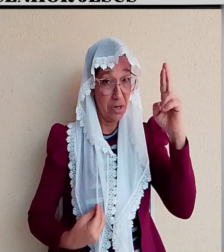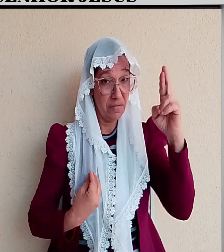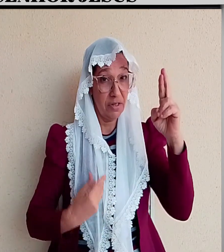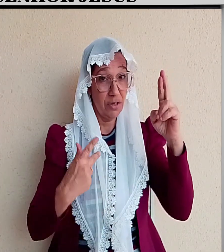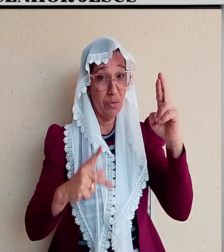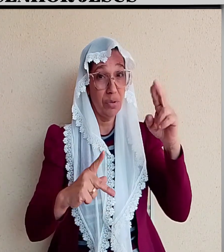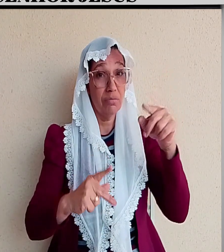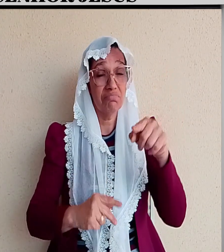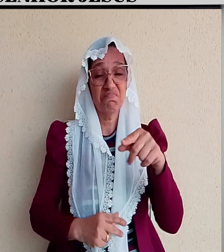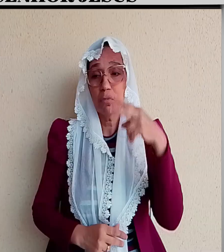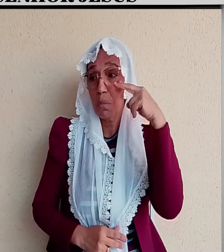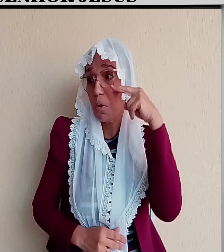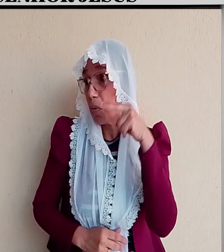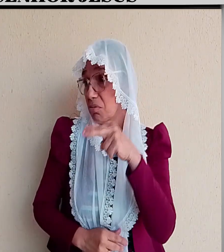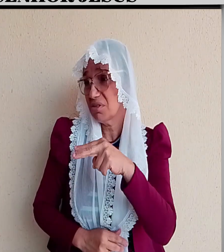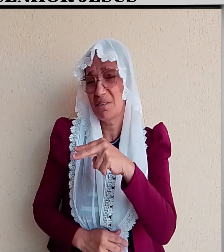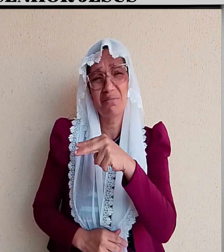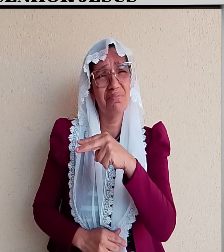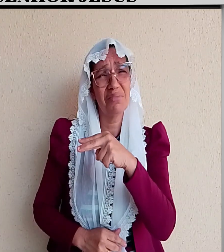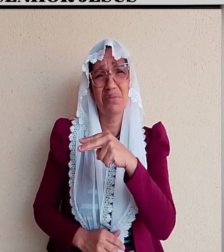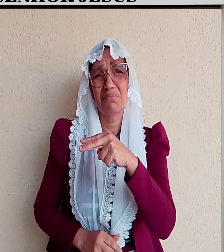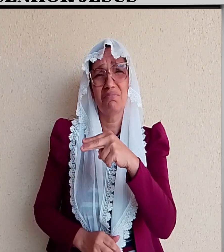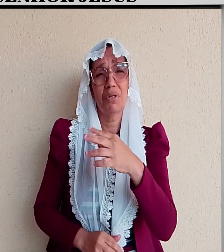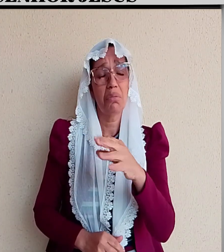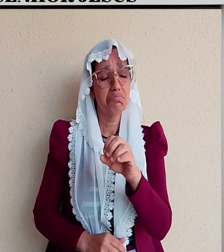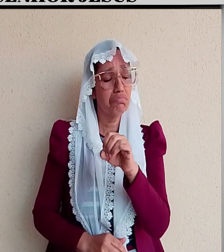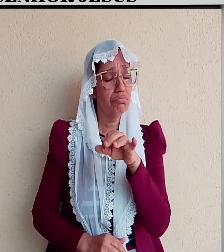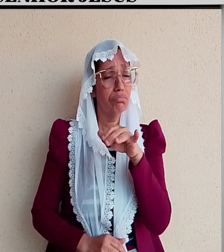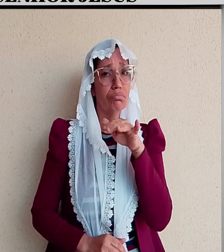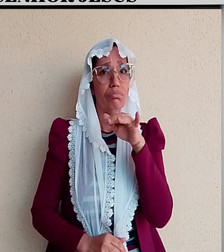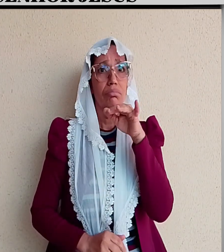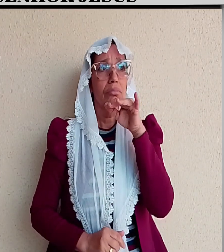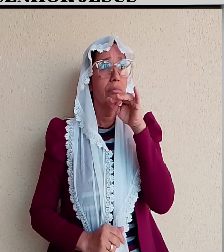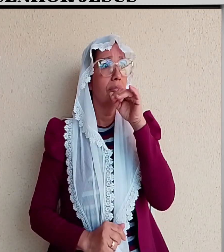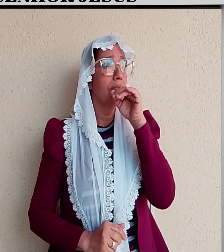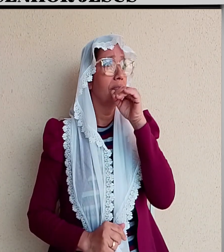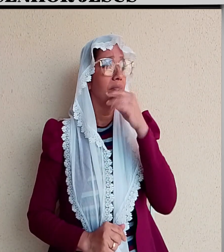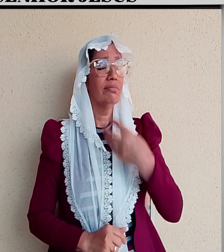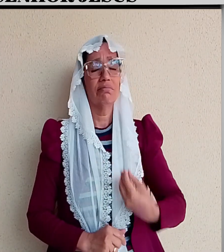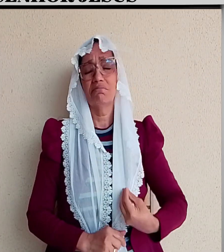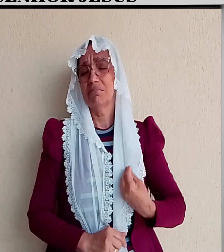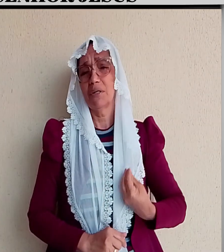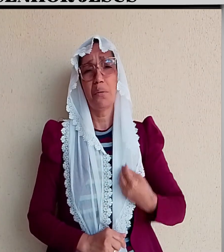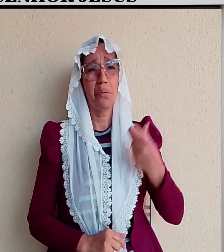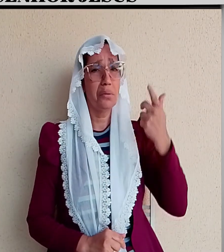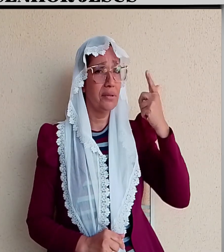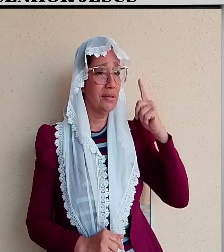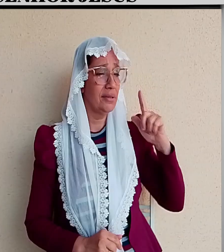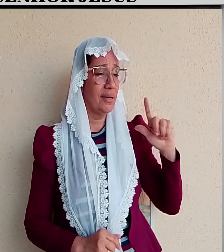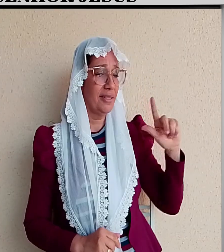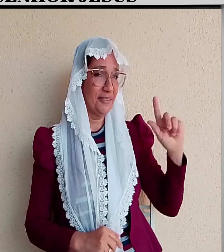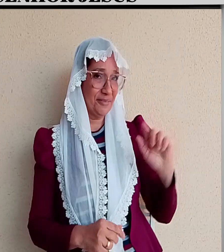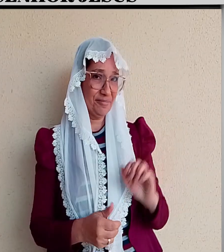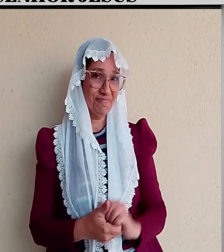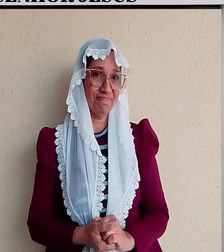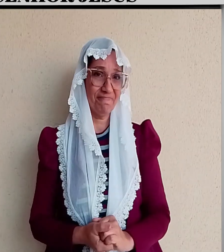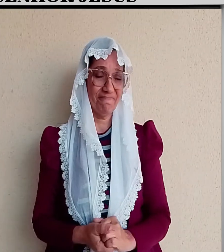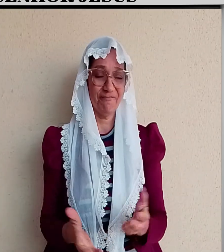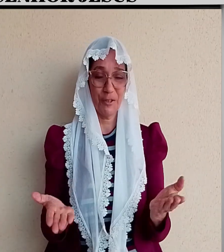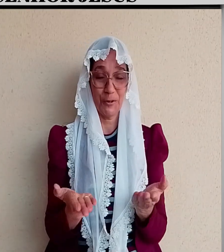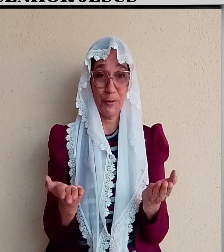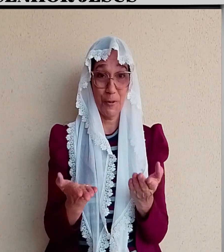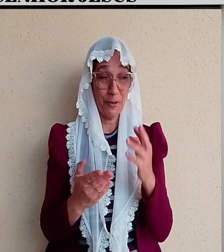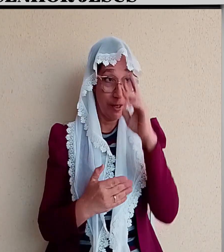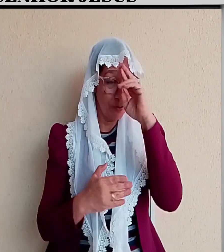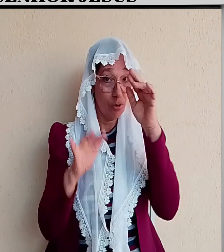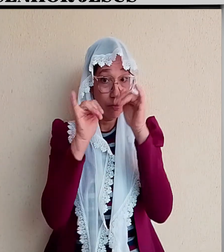dia, aleluia, de na qualidade de discípulo, aleluia, o depósito que você fez na minha glória está desbloqueado, a tua conta